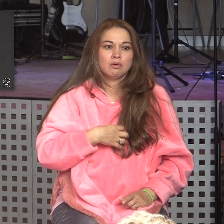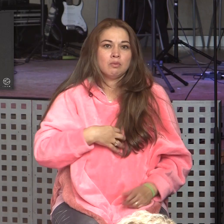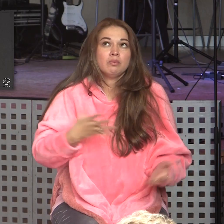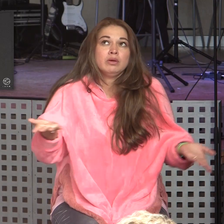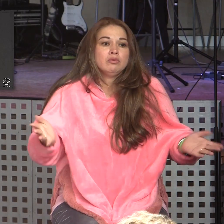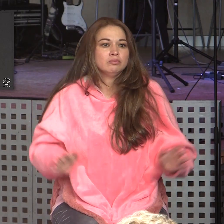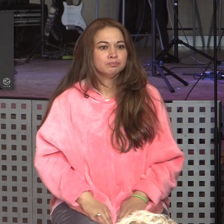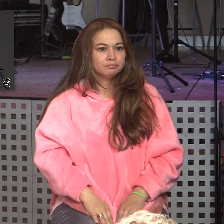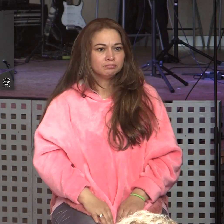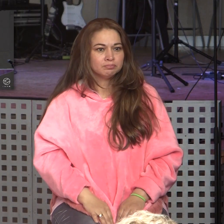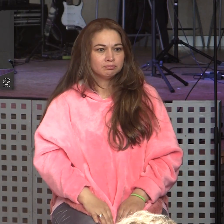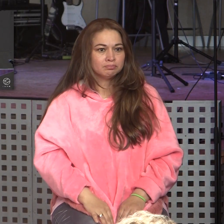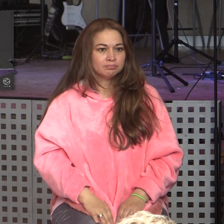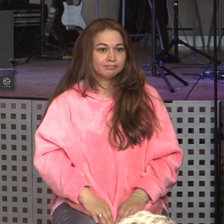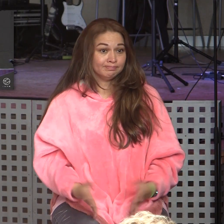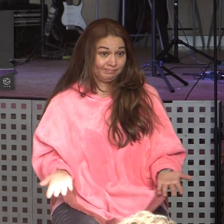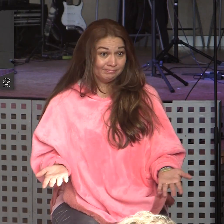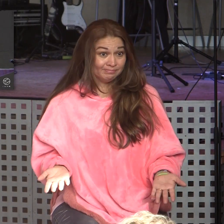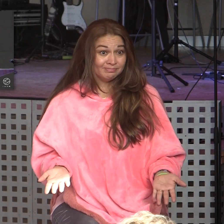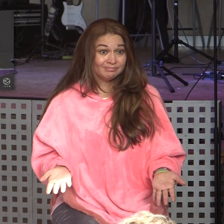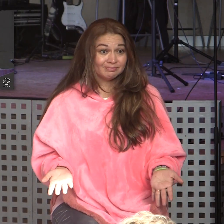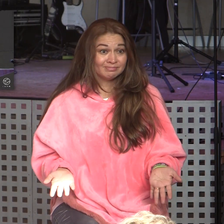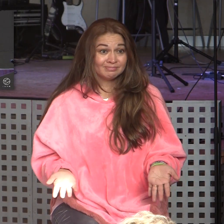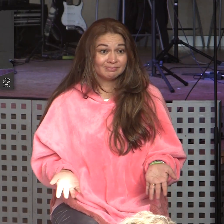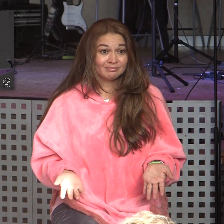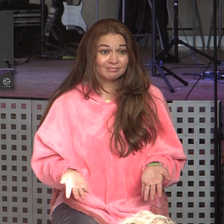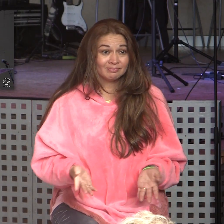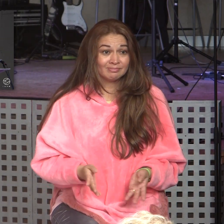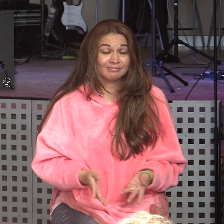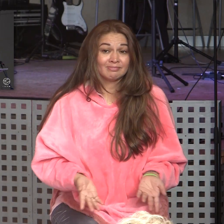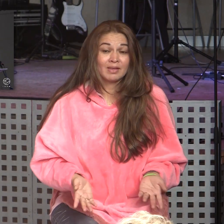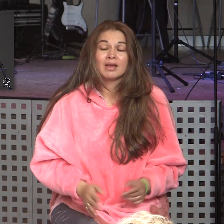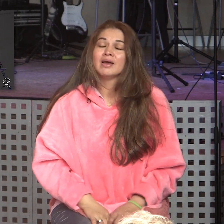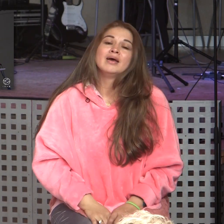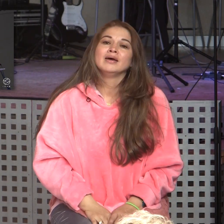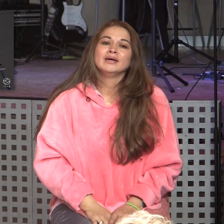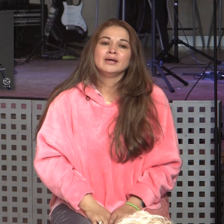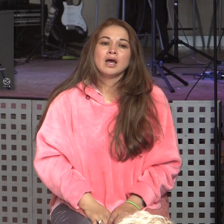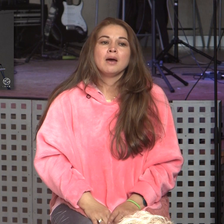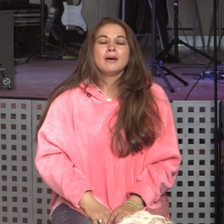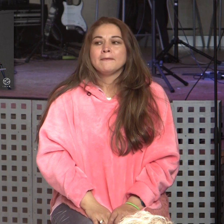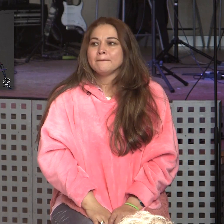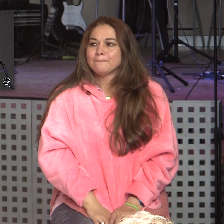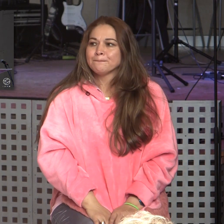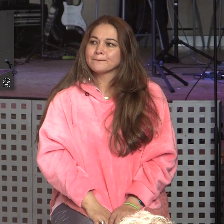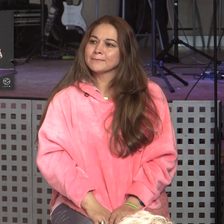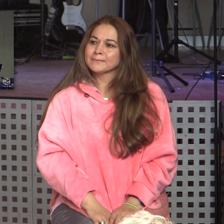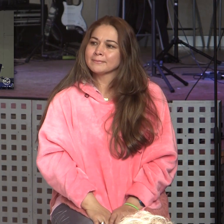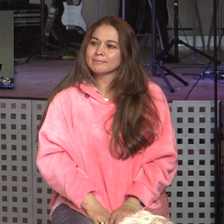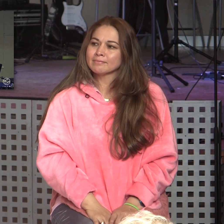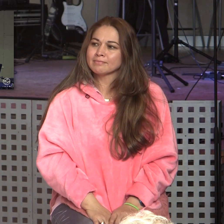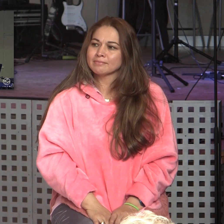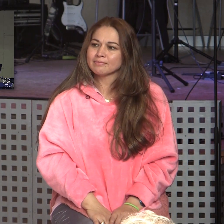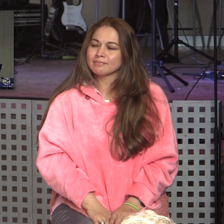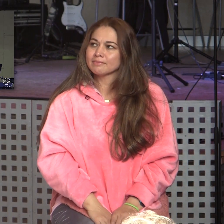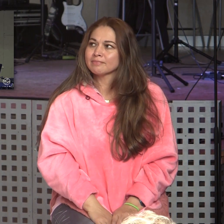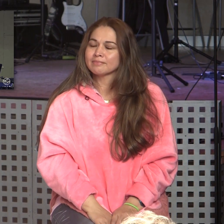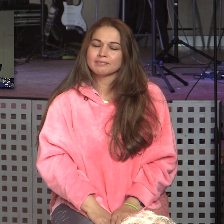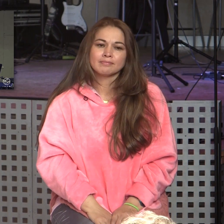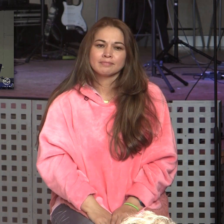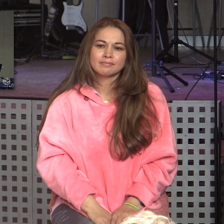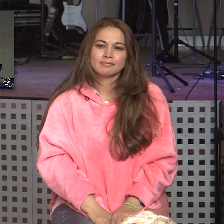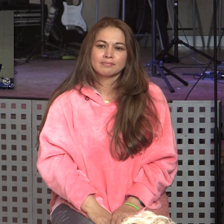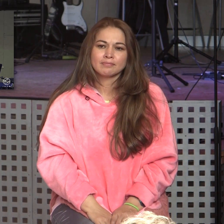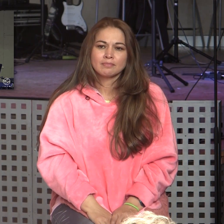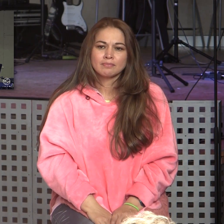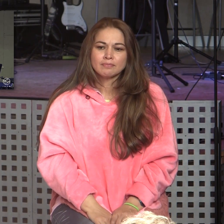el mundo invisible, perdón, está presente, vamos a decirlo así, en